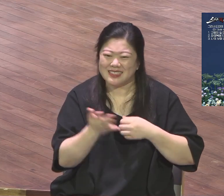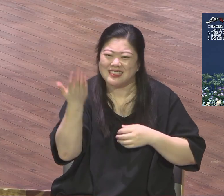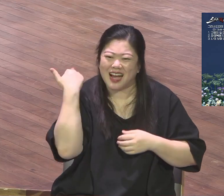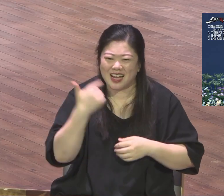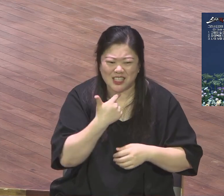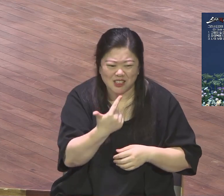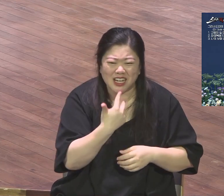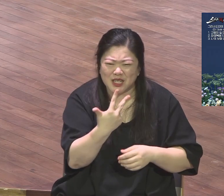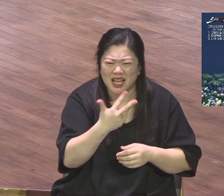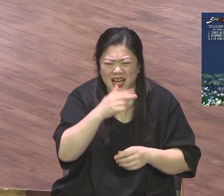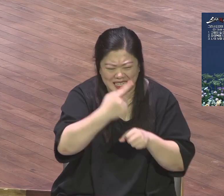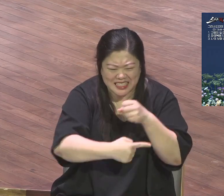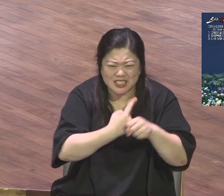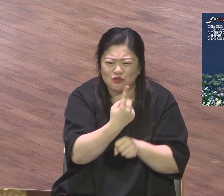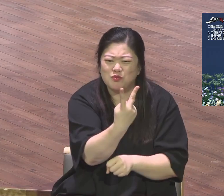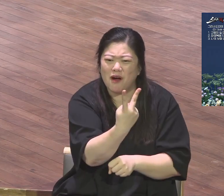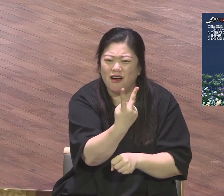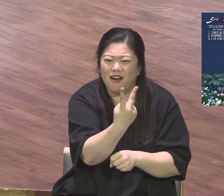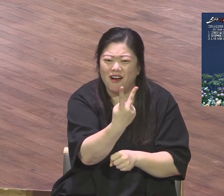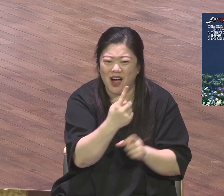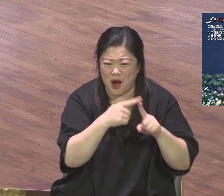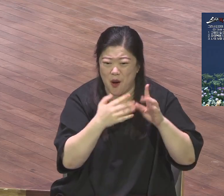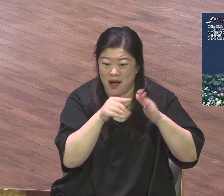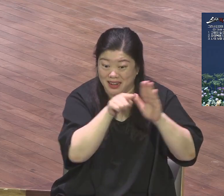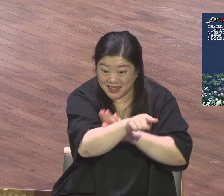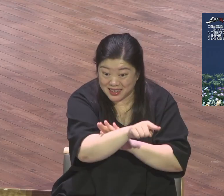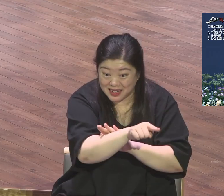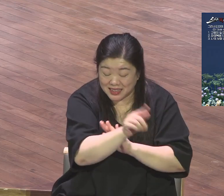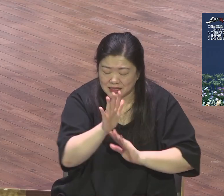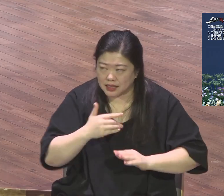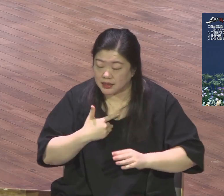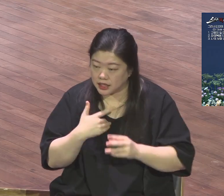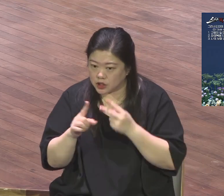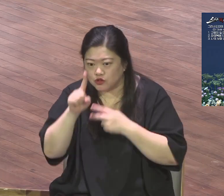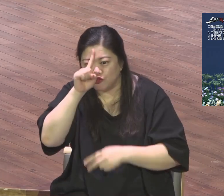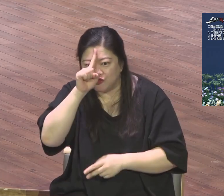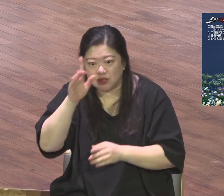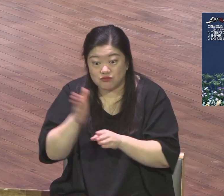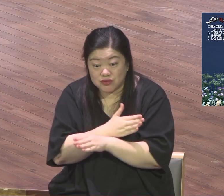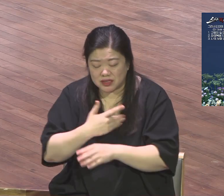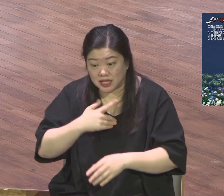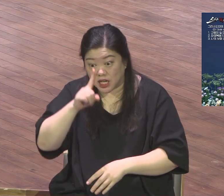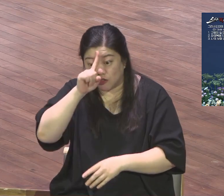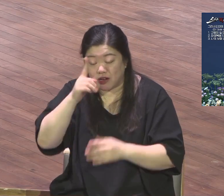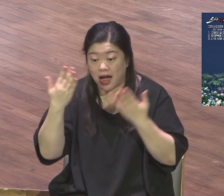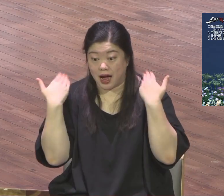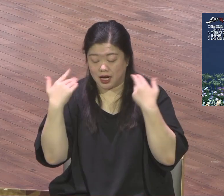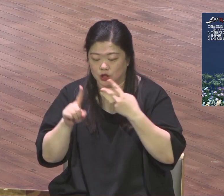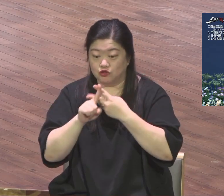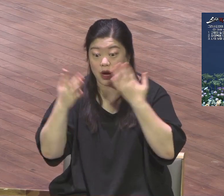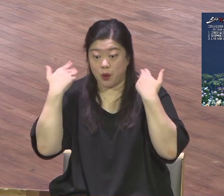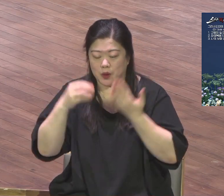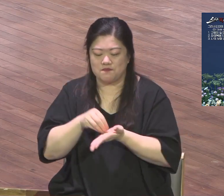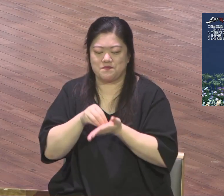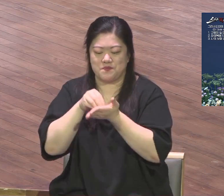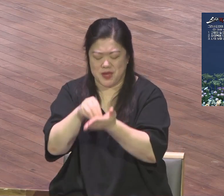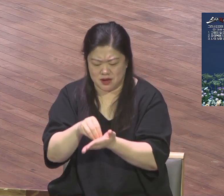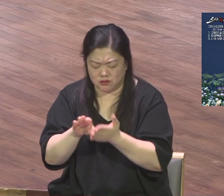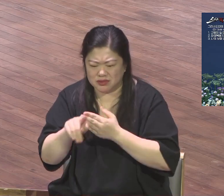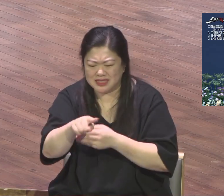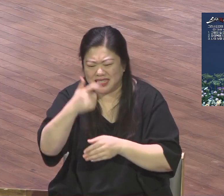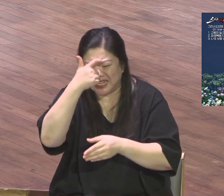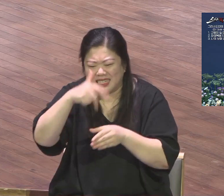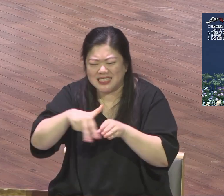자연스럽게 교회를 다니기 시작했고 입대 전에 이미 신학교 일과생으로 있던 중에 남대문교에서 열린 전국